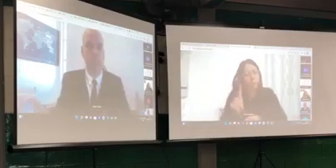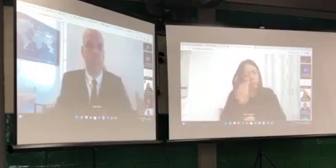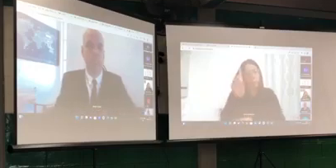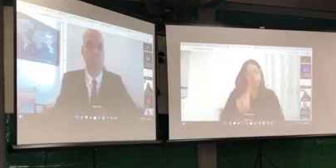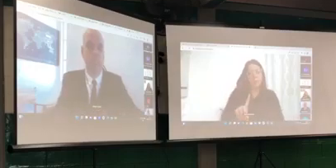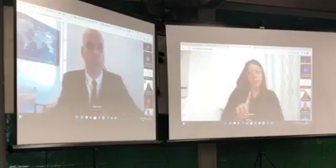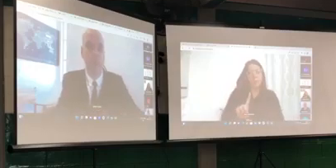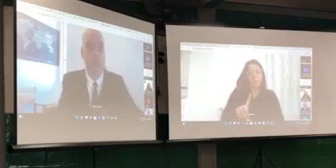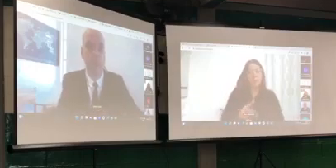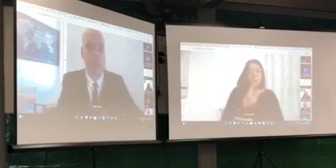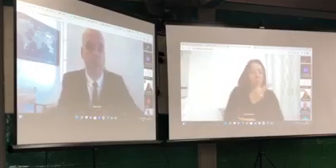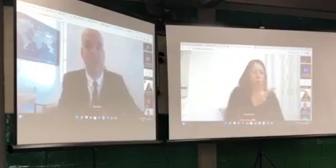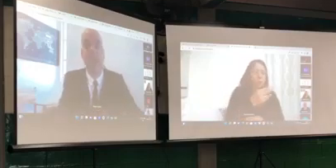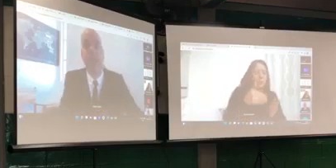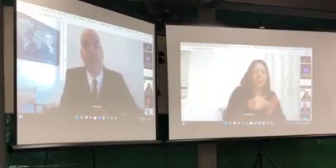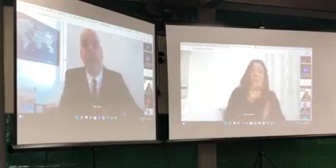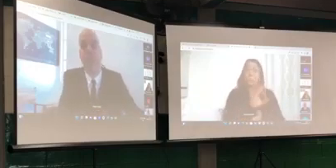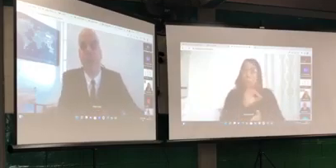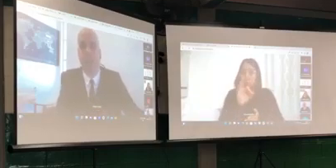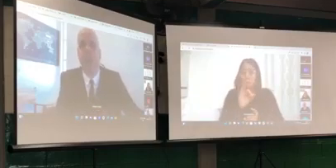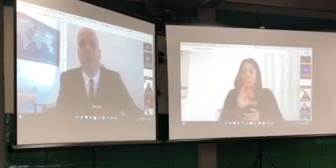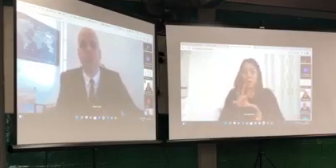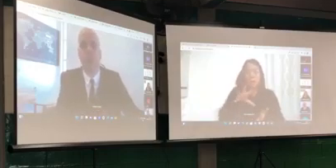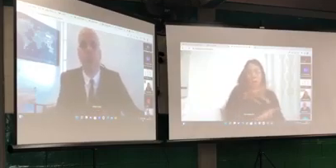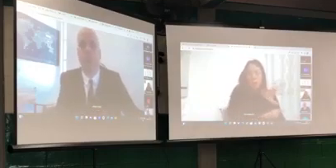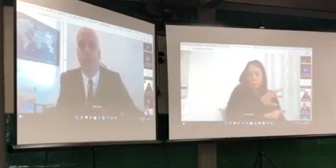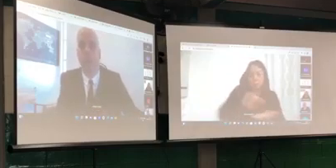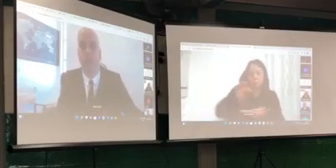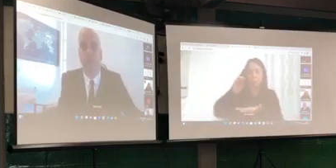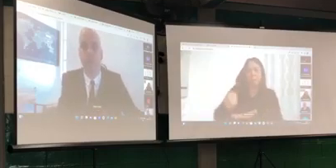de 2 a 5% são reservados às pessoas com deficiência.